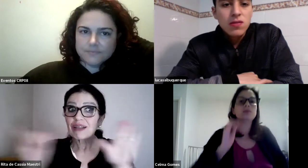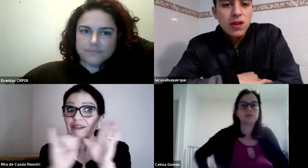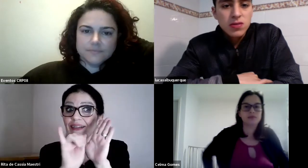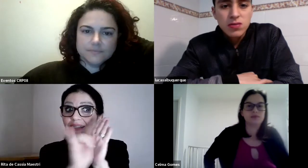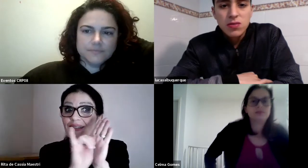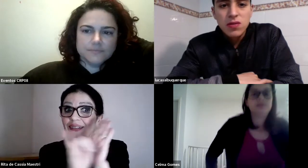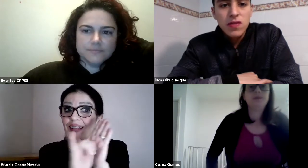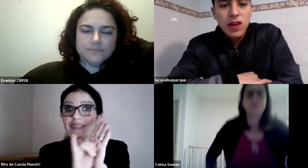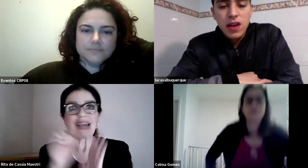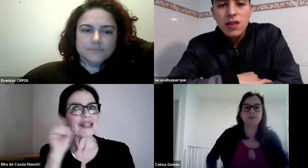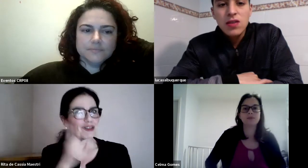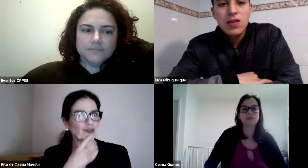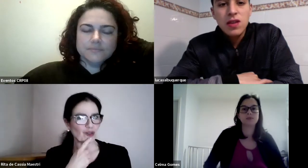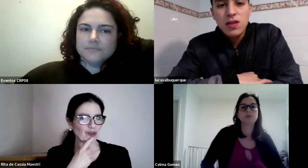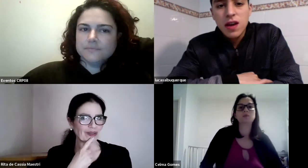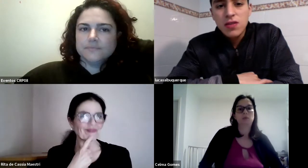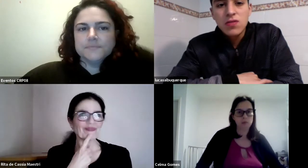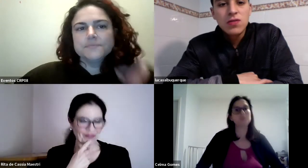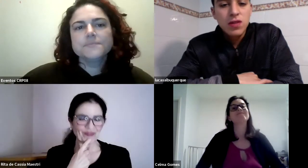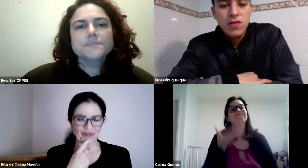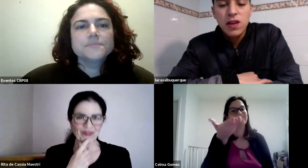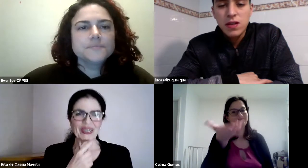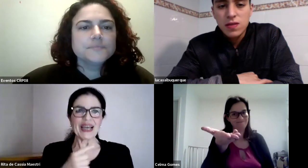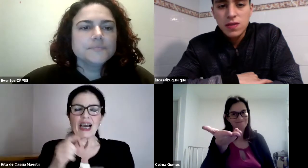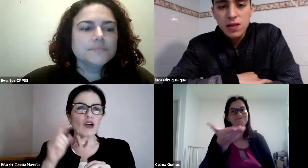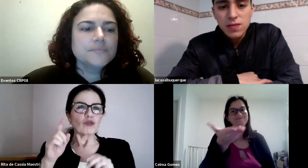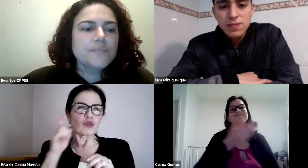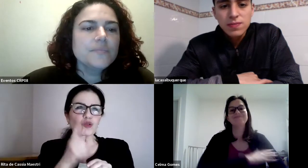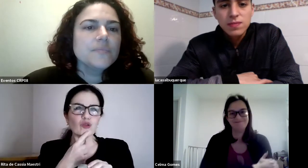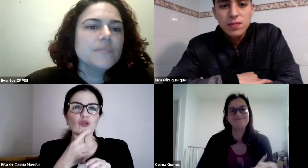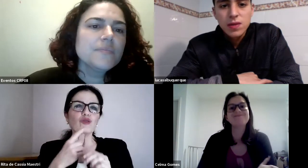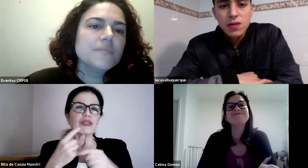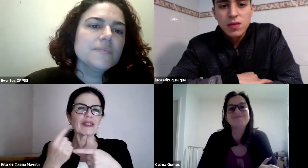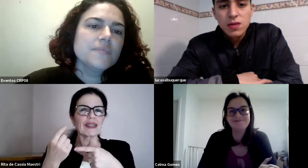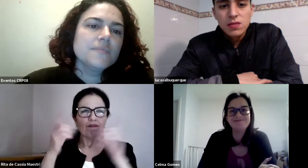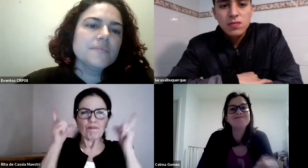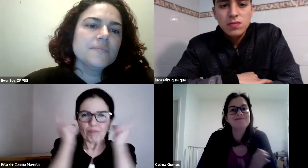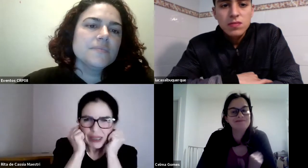de encontrar surdos diferentes, de identidades surdas diferentes, né?